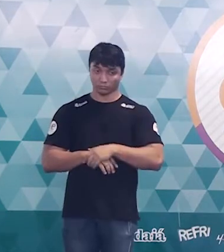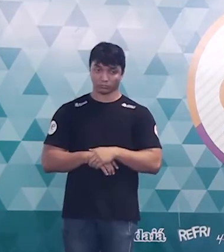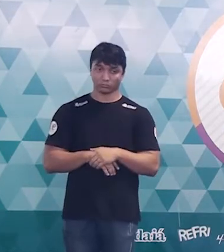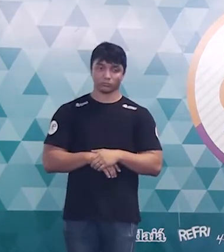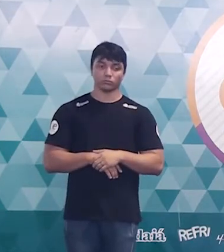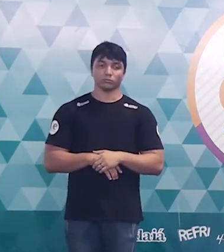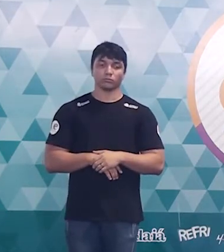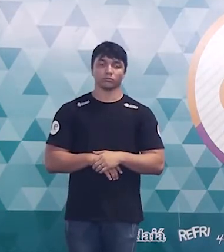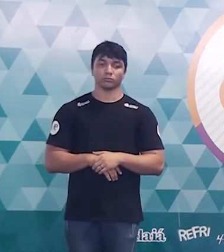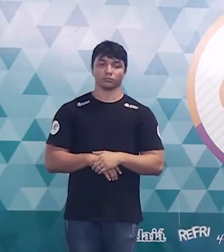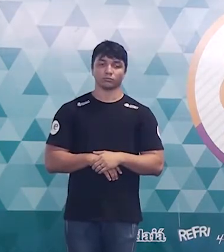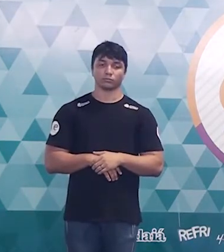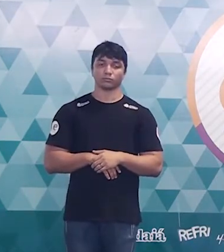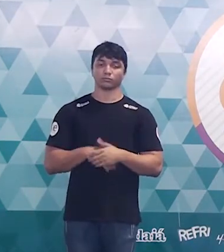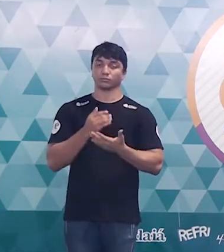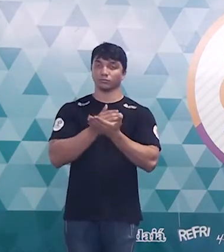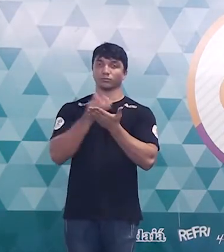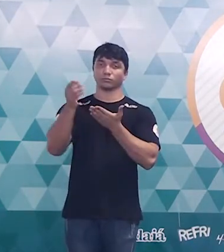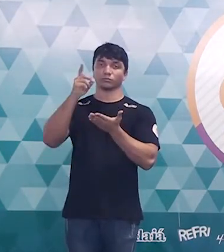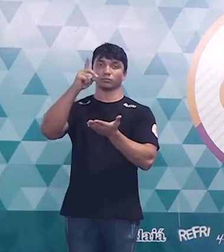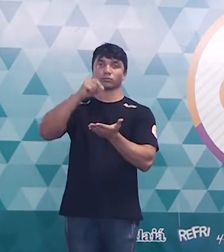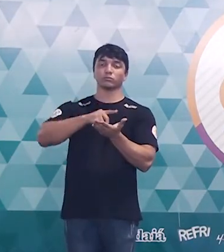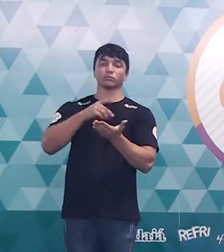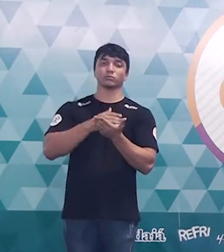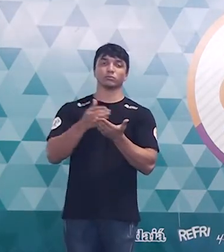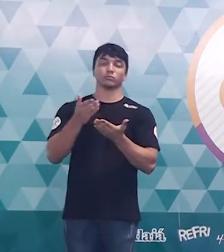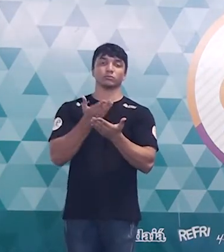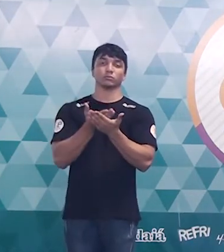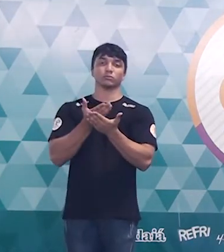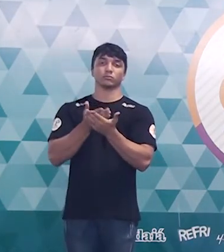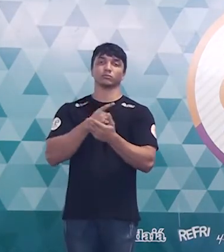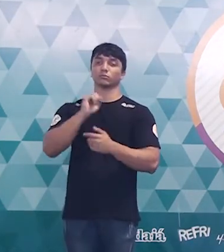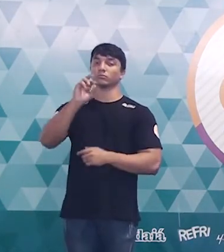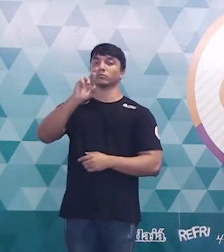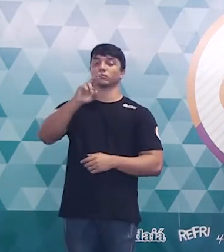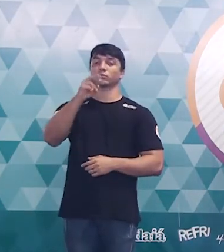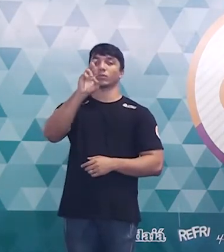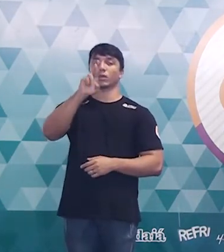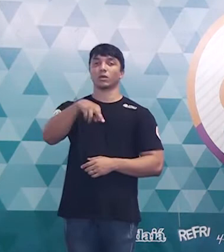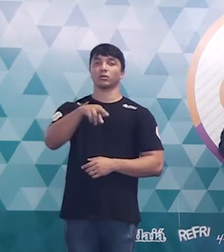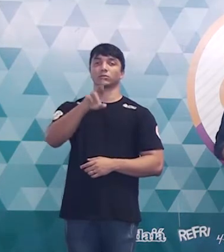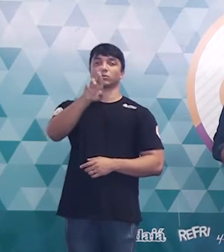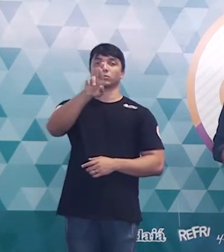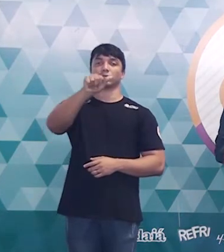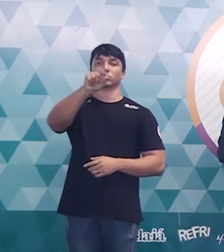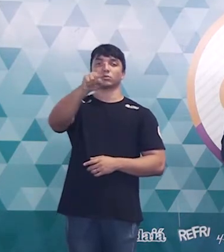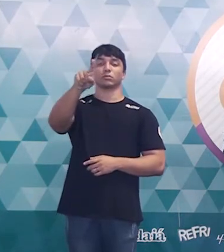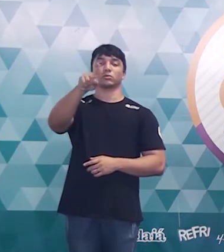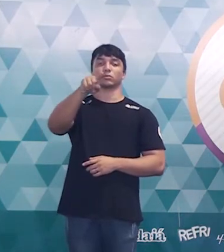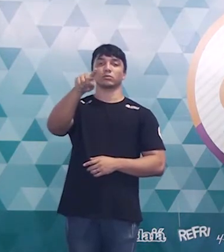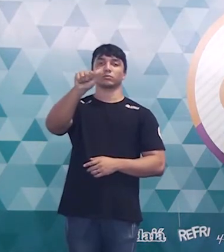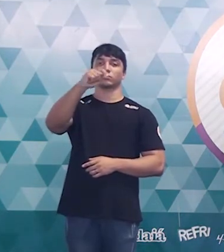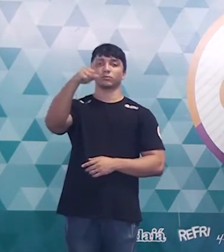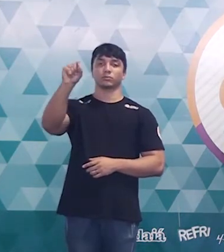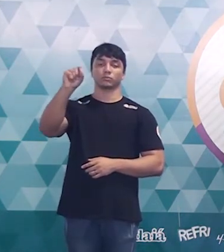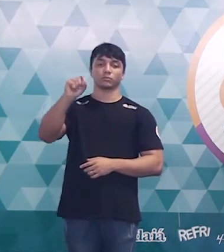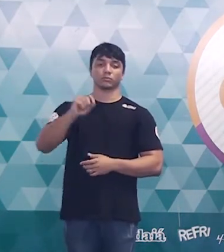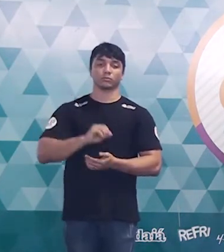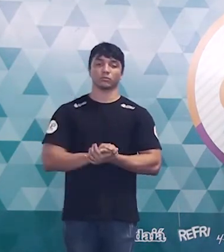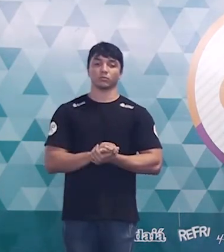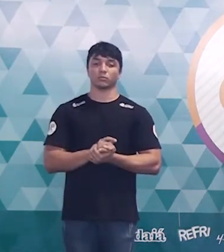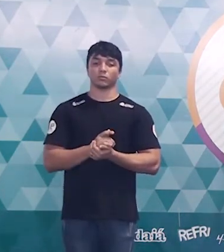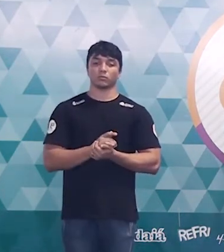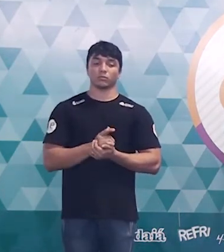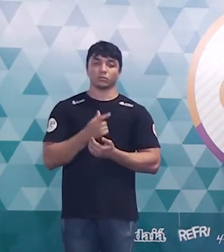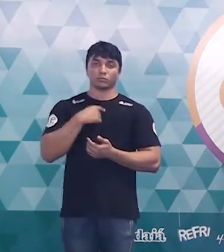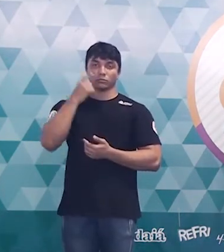hoje. Oficialmente, vamos aprender o que é razão. Vamos aprender o que é razão.